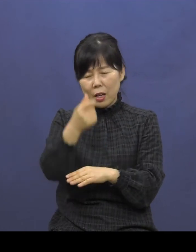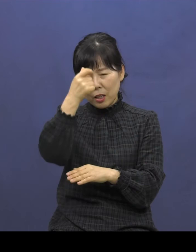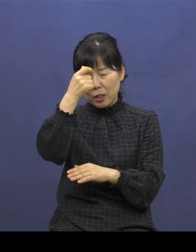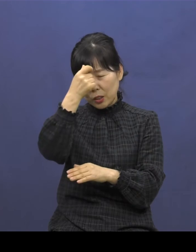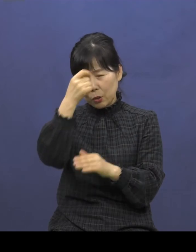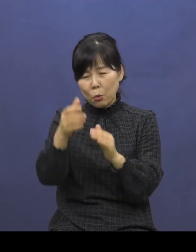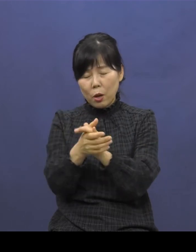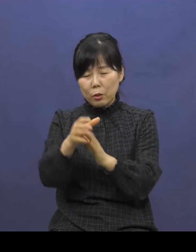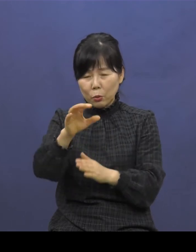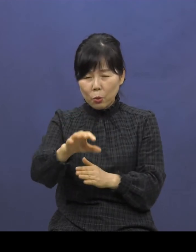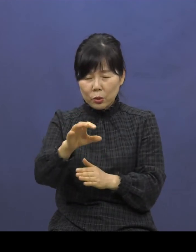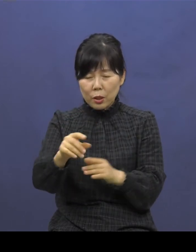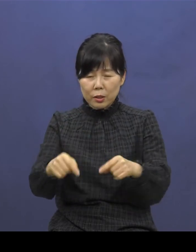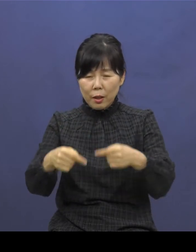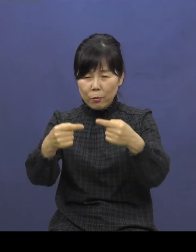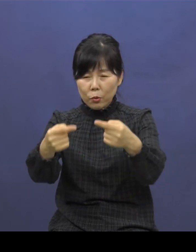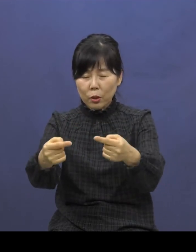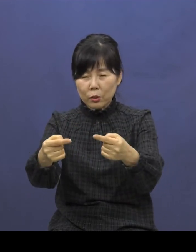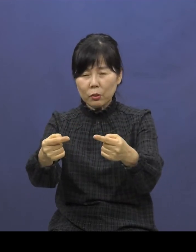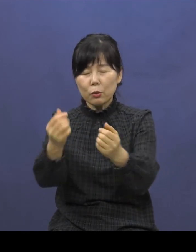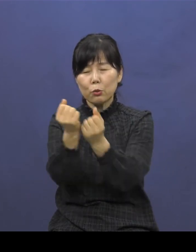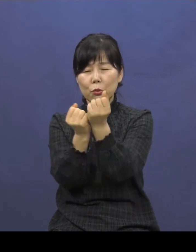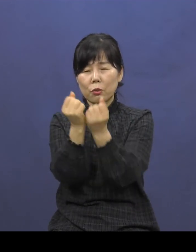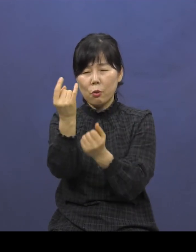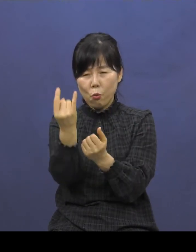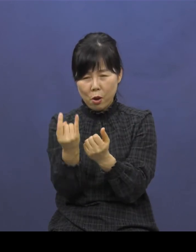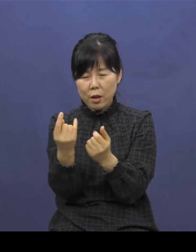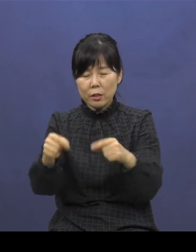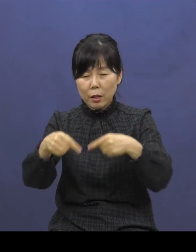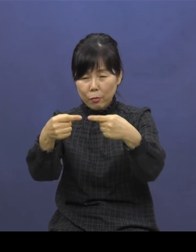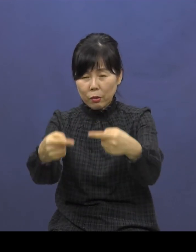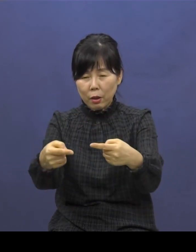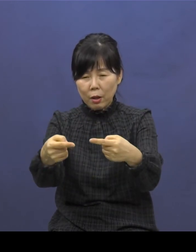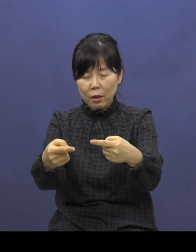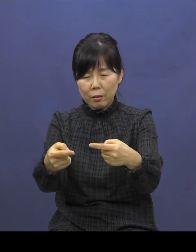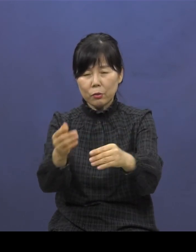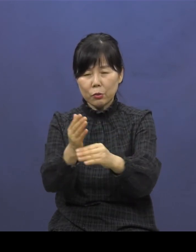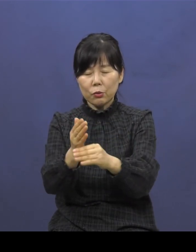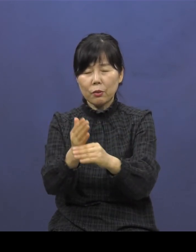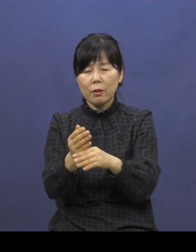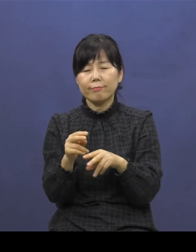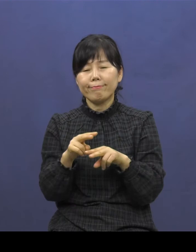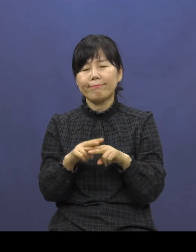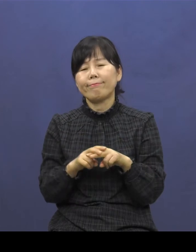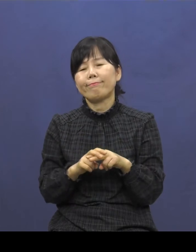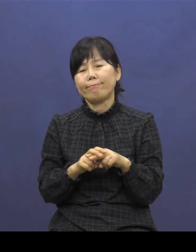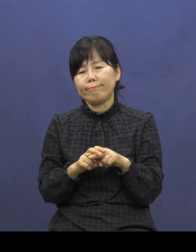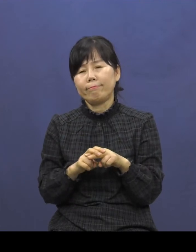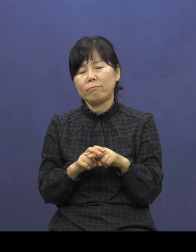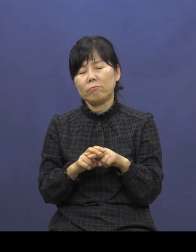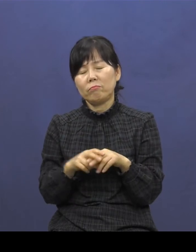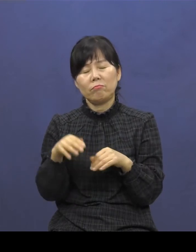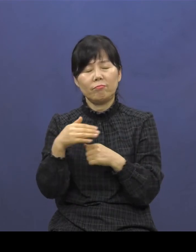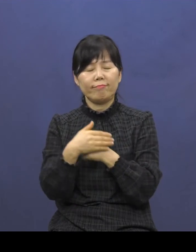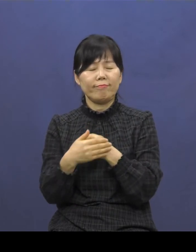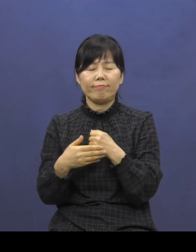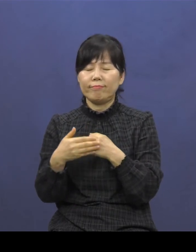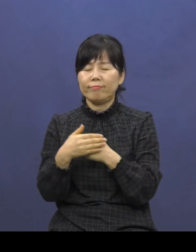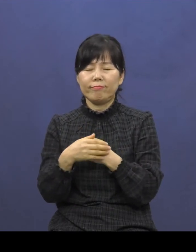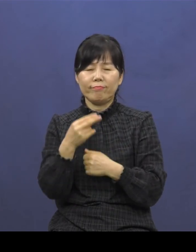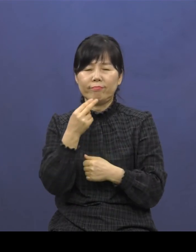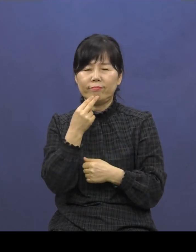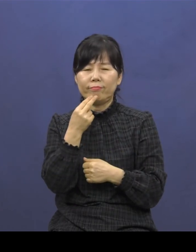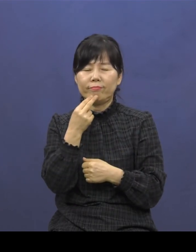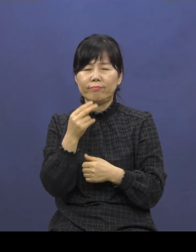기도원에서 하는 영성순례를 참석을 했어요. 그래 앉아가지고 있는데 무슨 은혜가